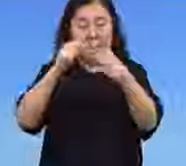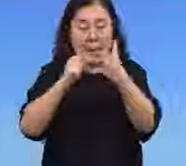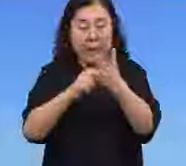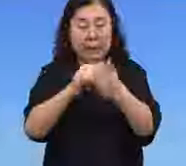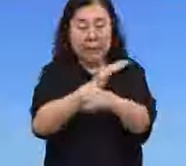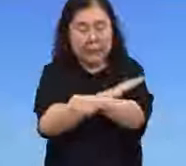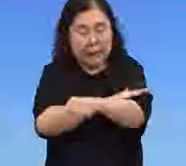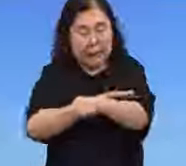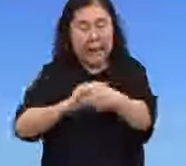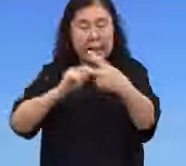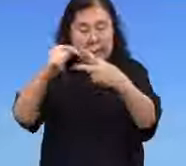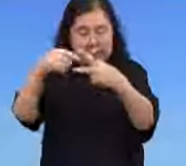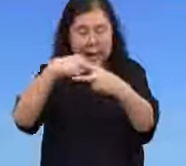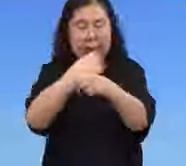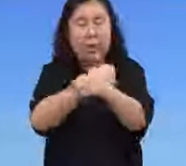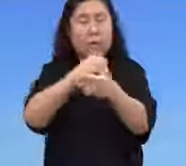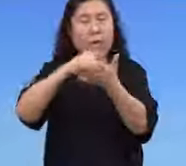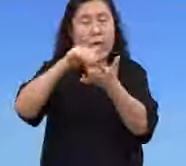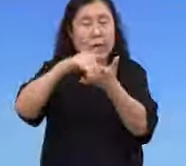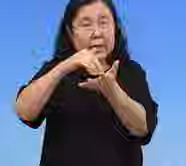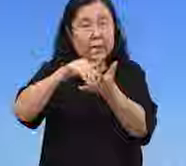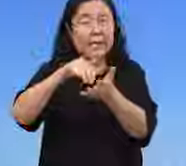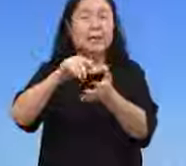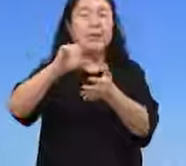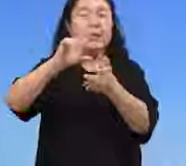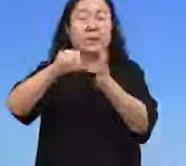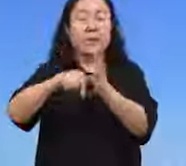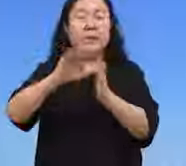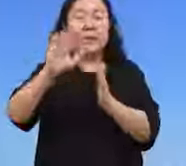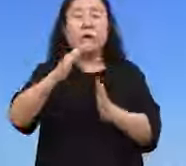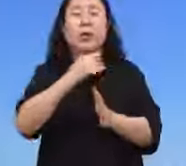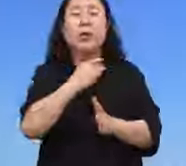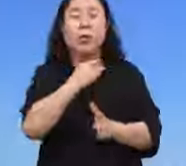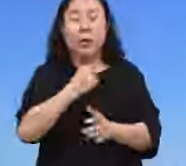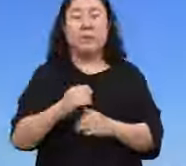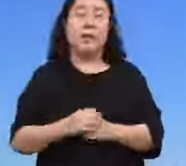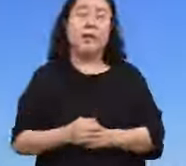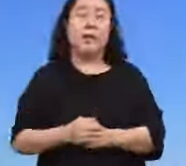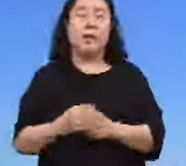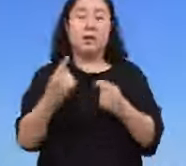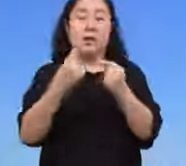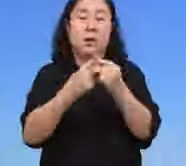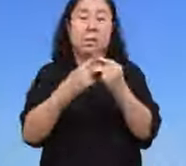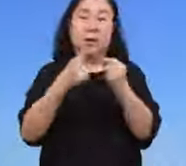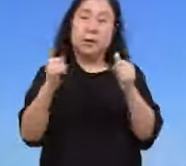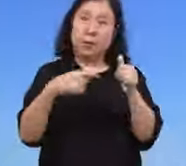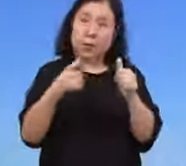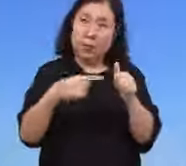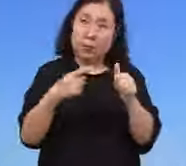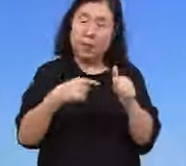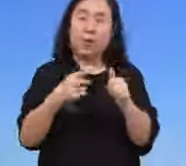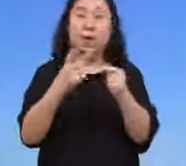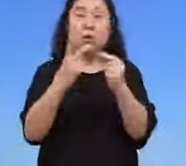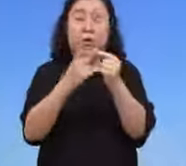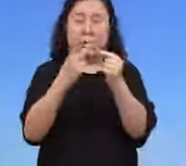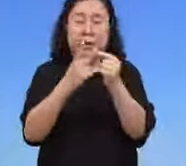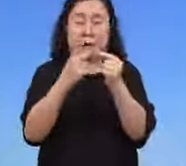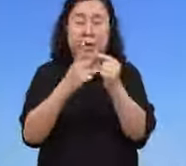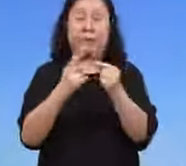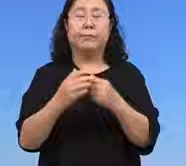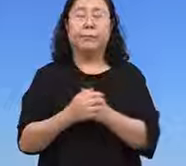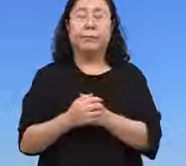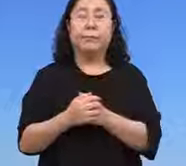잘 헤아리는 시간으로, 이게 첫 번째 교훈이라고 한다면요,